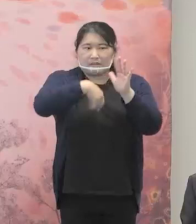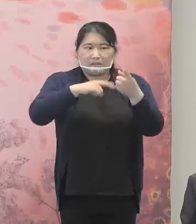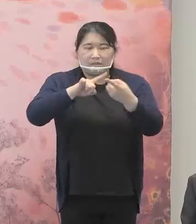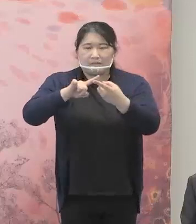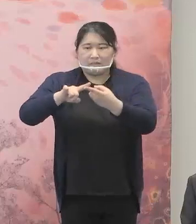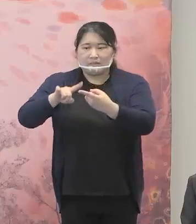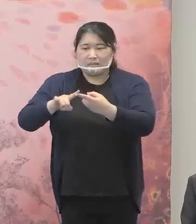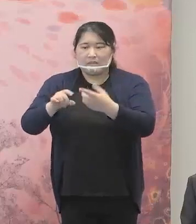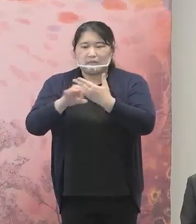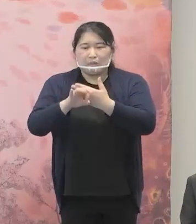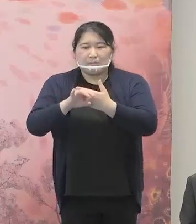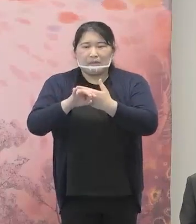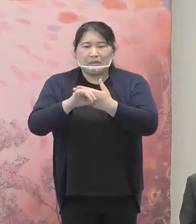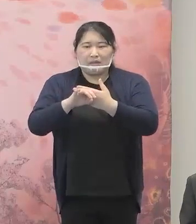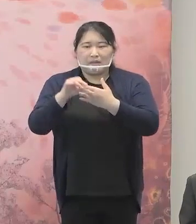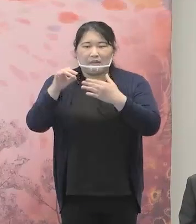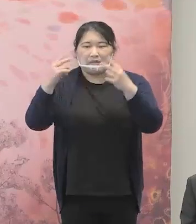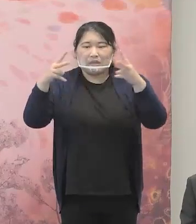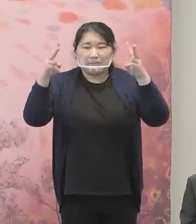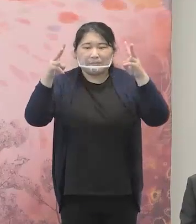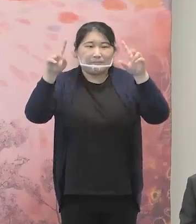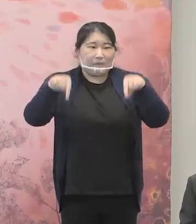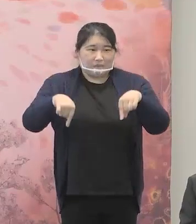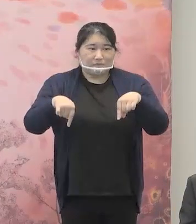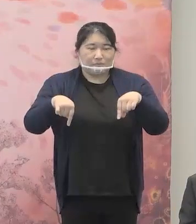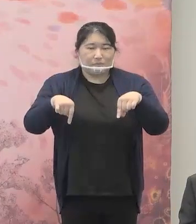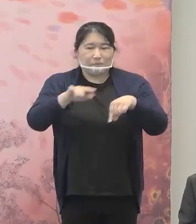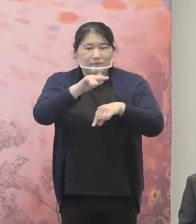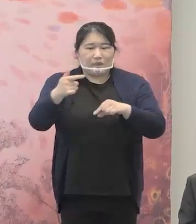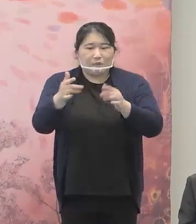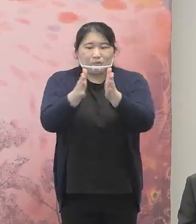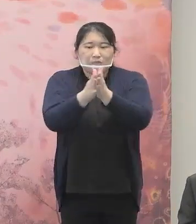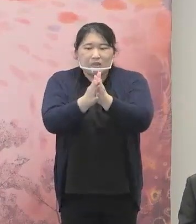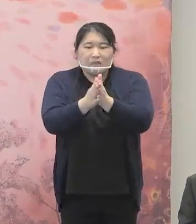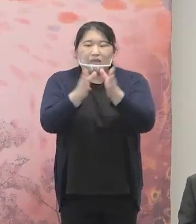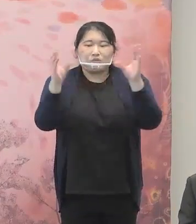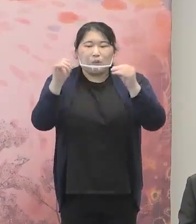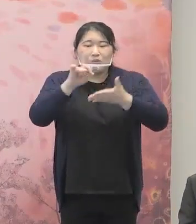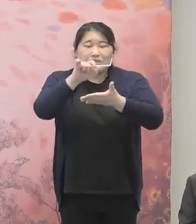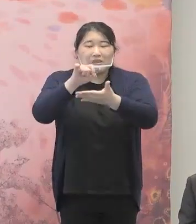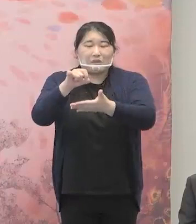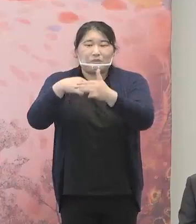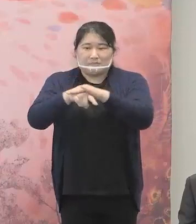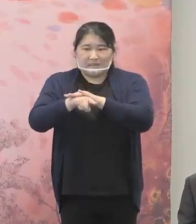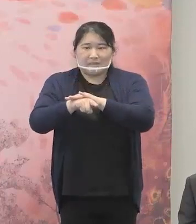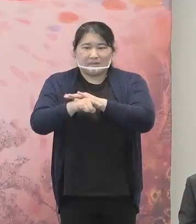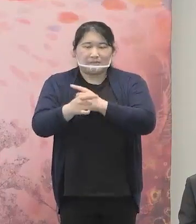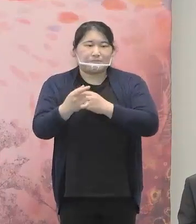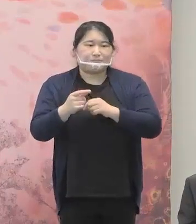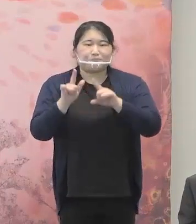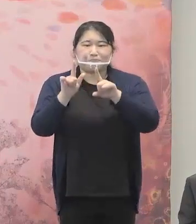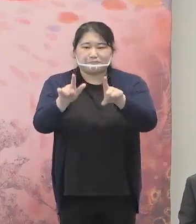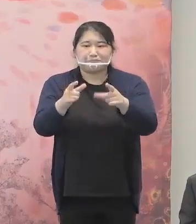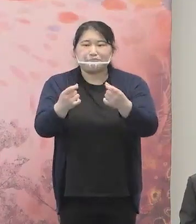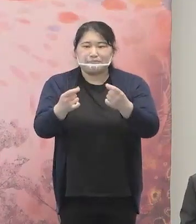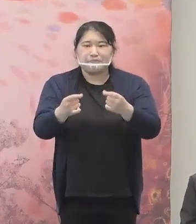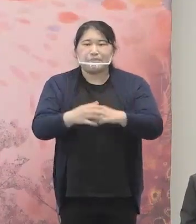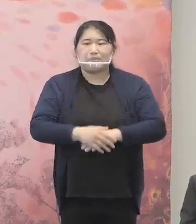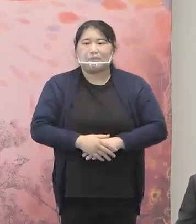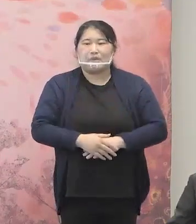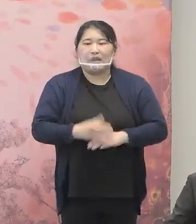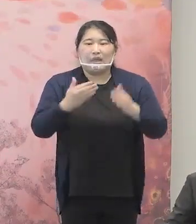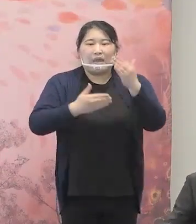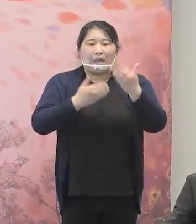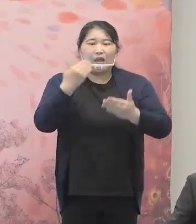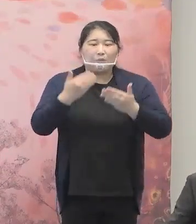イベントなんかも含めて情報提供していくという、そういう趣旨ということで、 そうですね。はい、広報は、もちろん